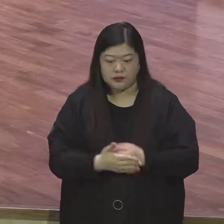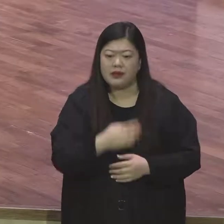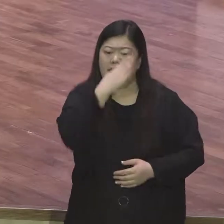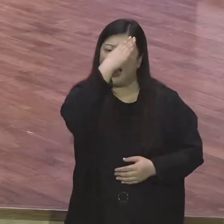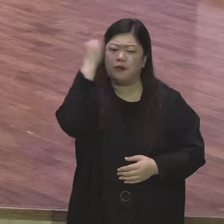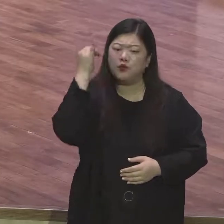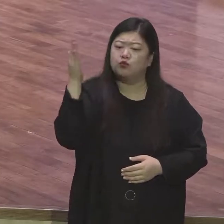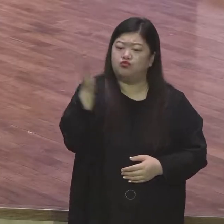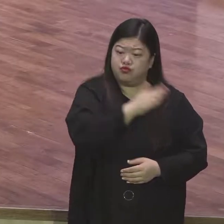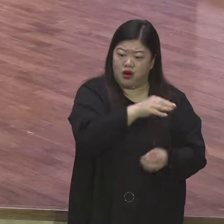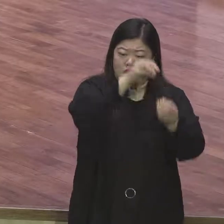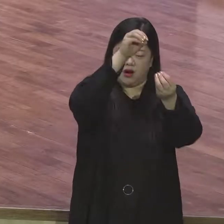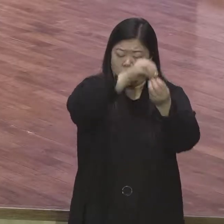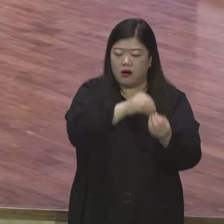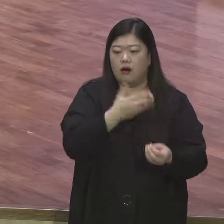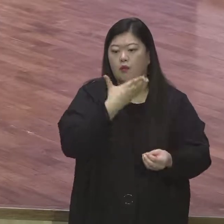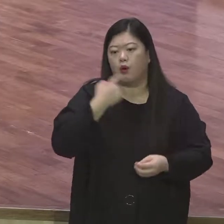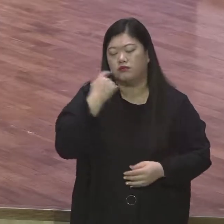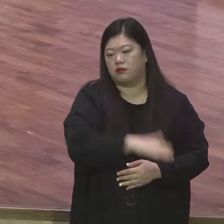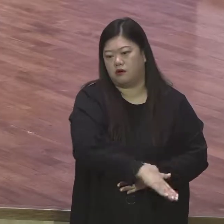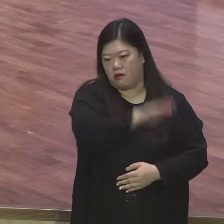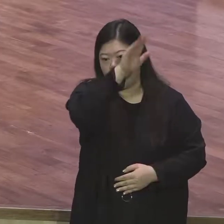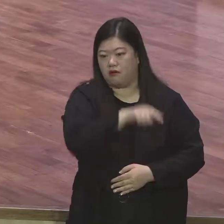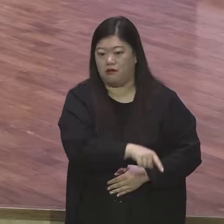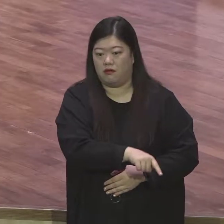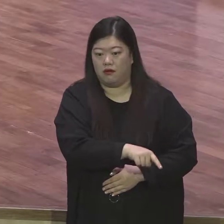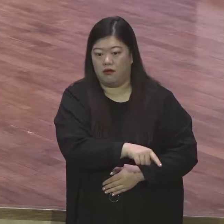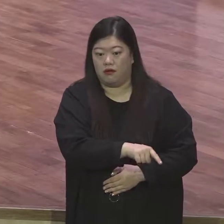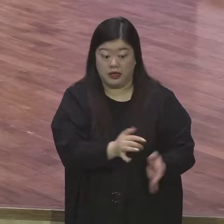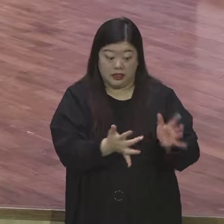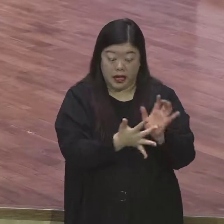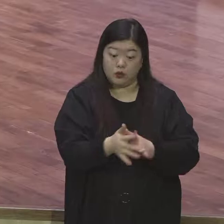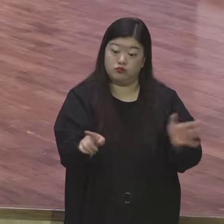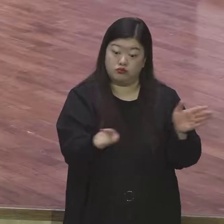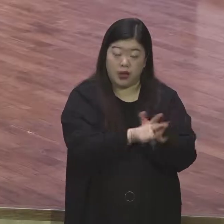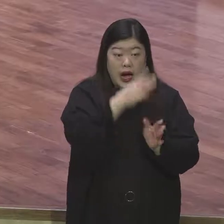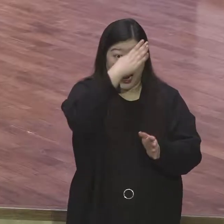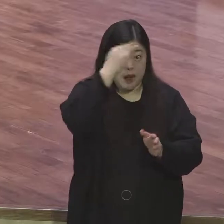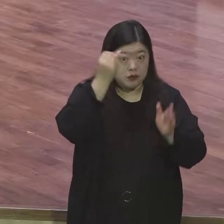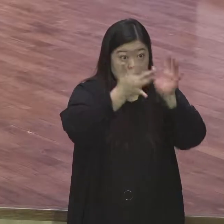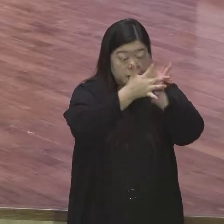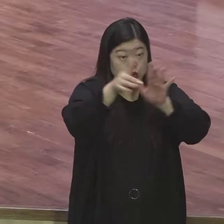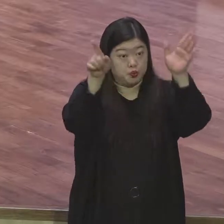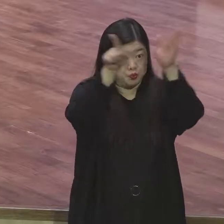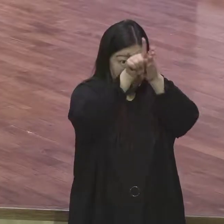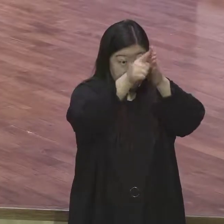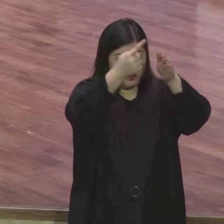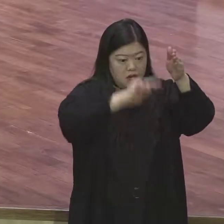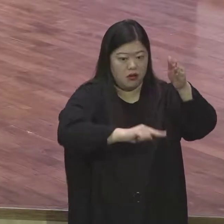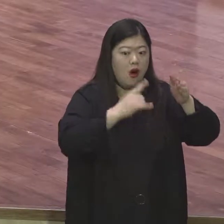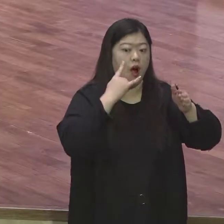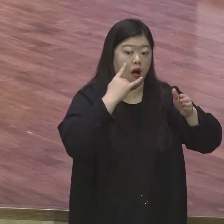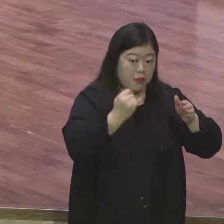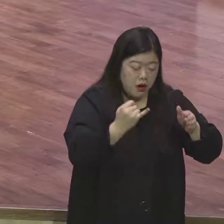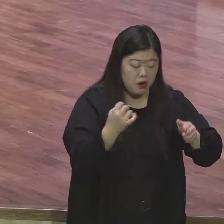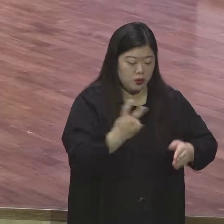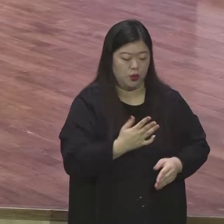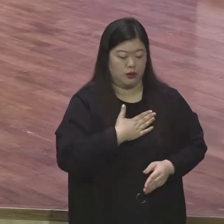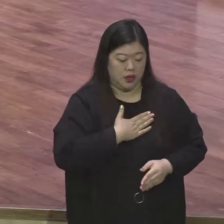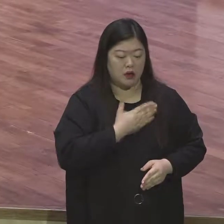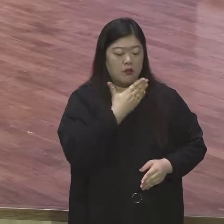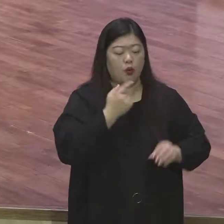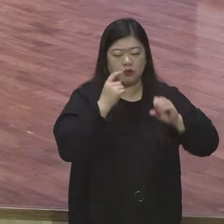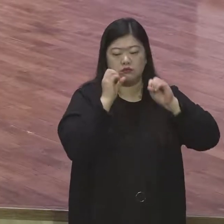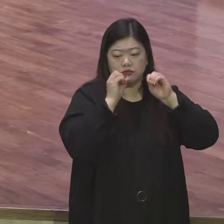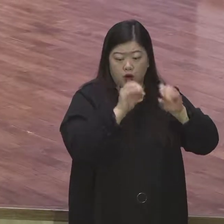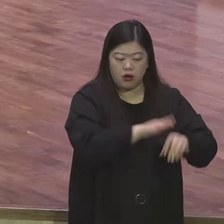유니계부터 할머니 때부터 3대째 믿는 집안에서 태어났어요. 어려서부터 성경을 알았고 영적